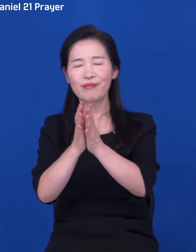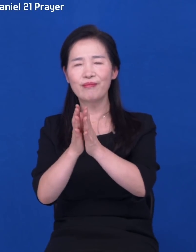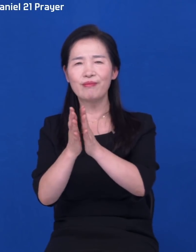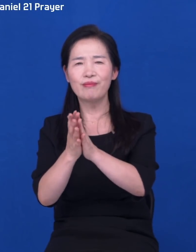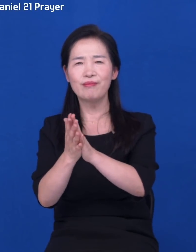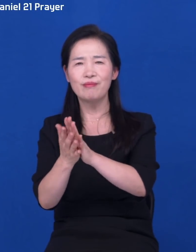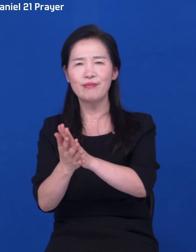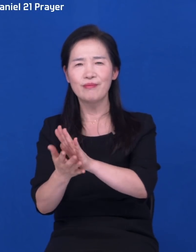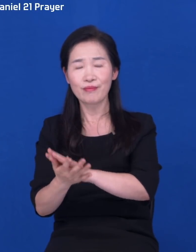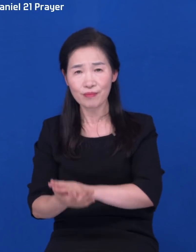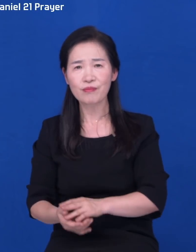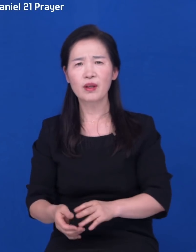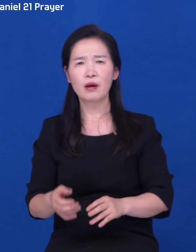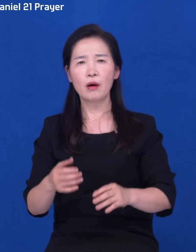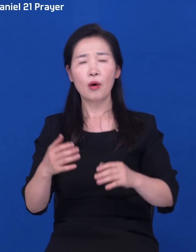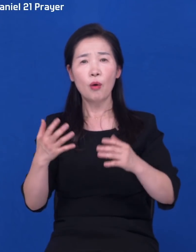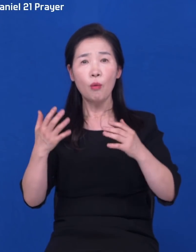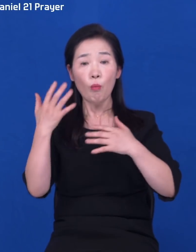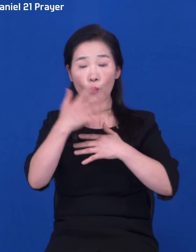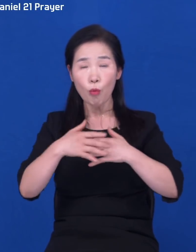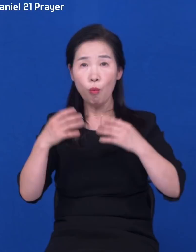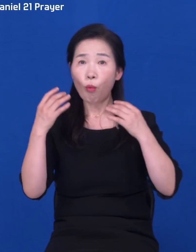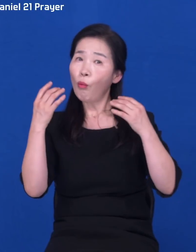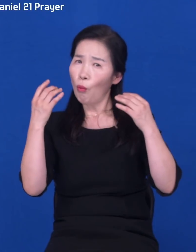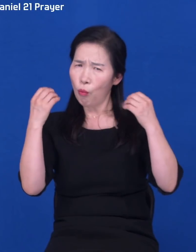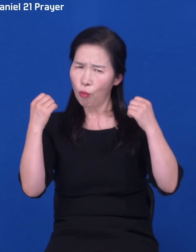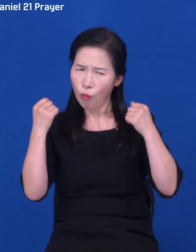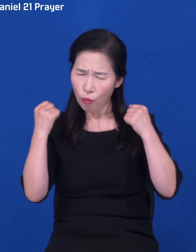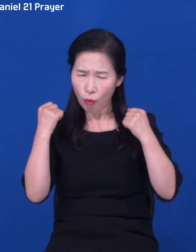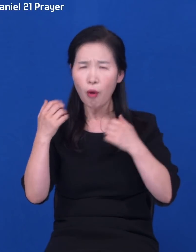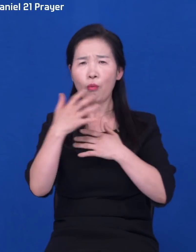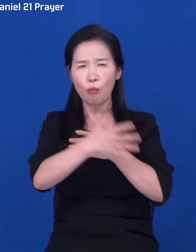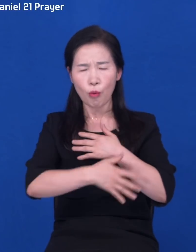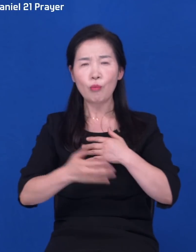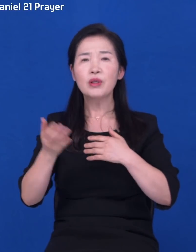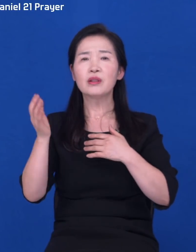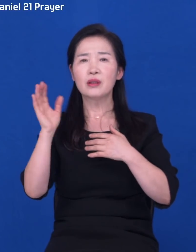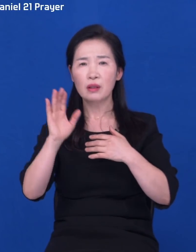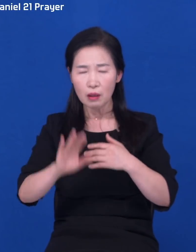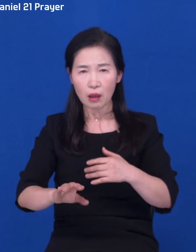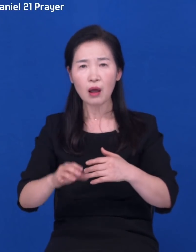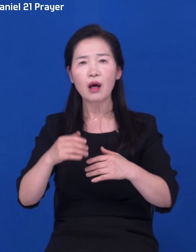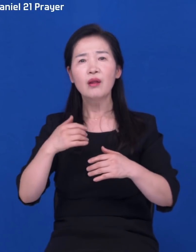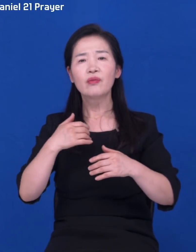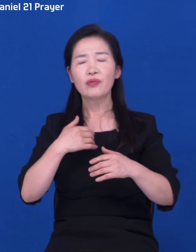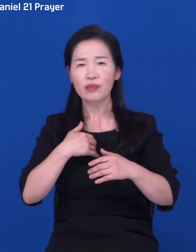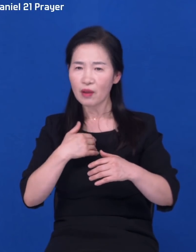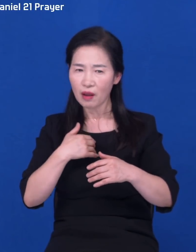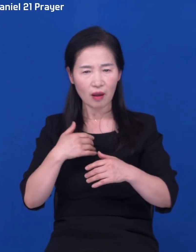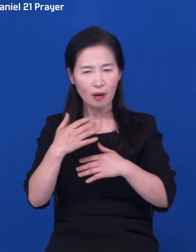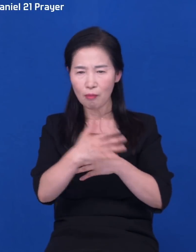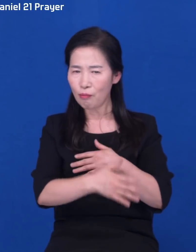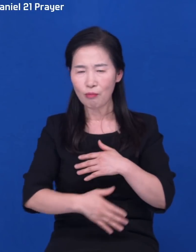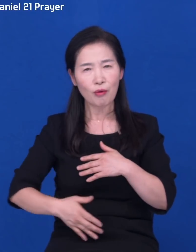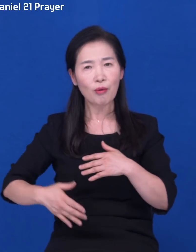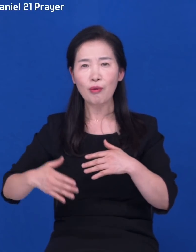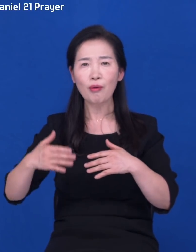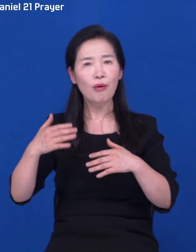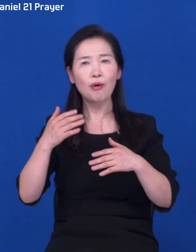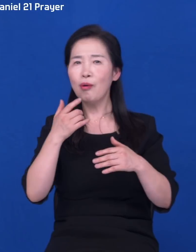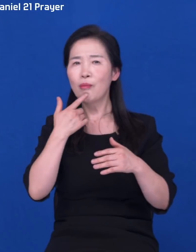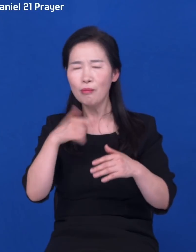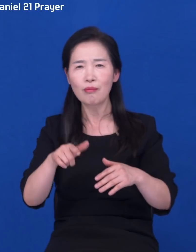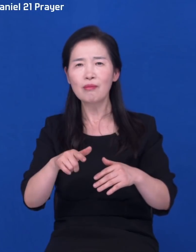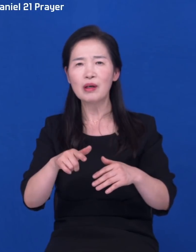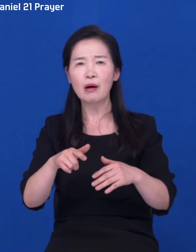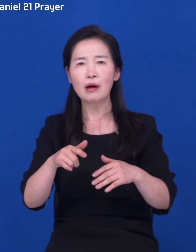제가 되게 건강하게 살았던 사람인데 그걸 겪는 동안에 내가 할 수 없는 거, 사람이 할 수 있는 게